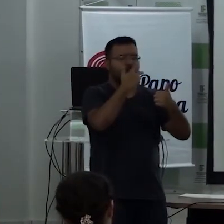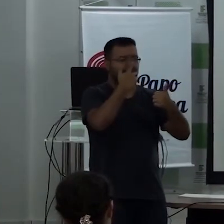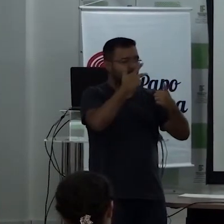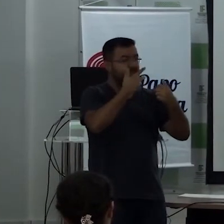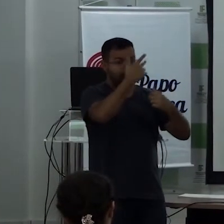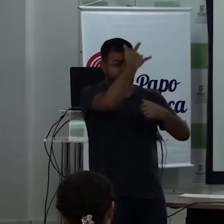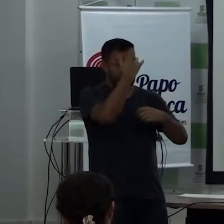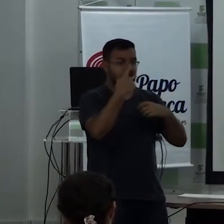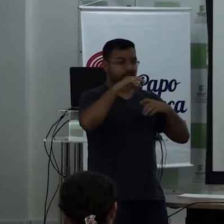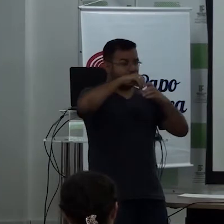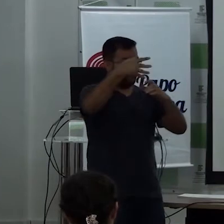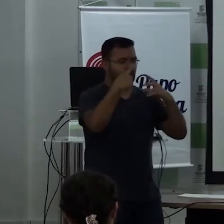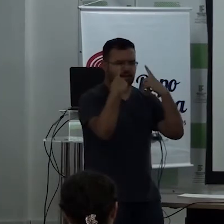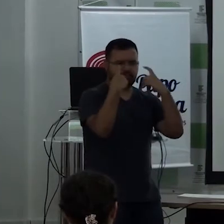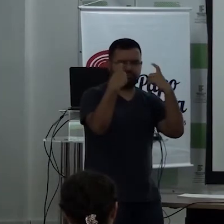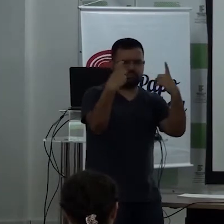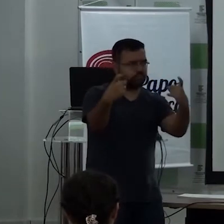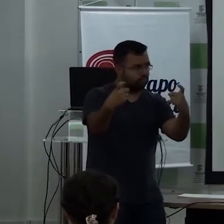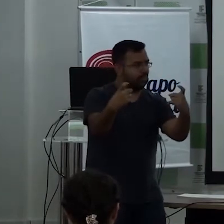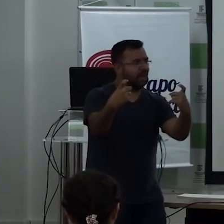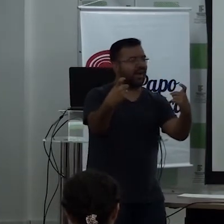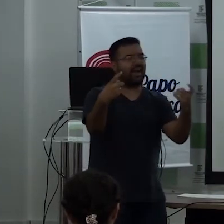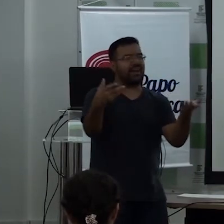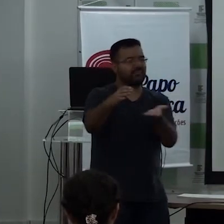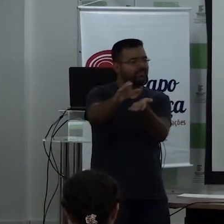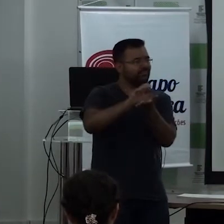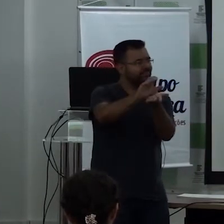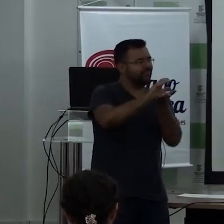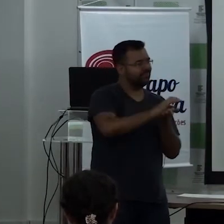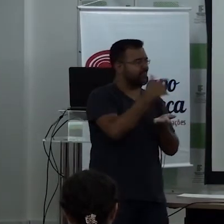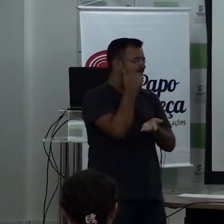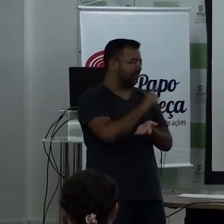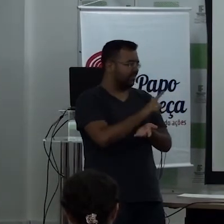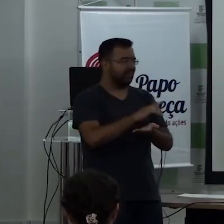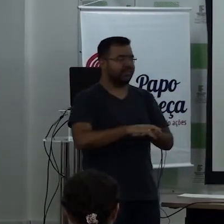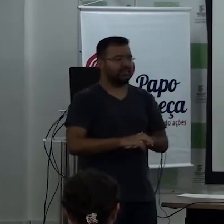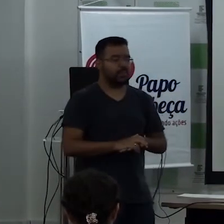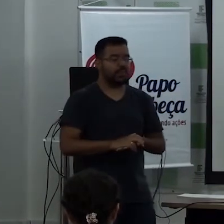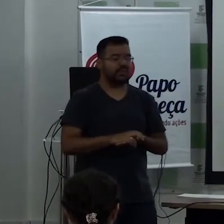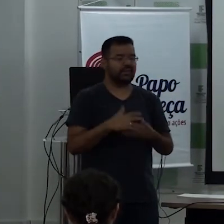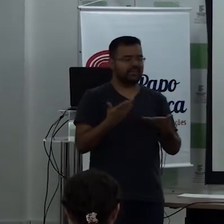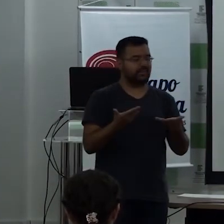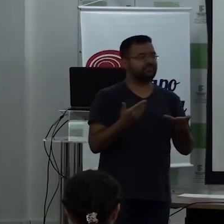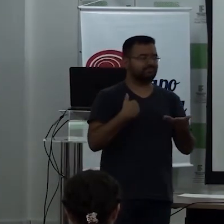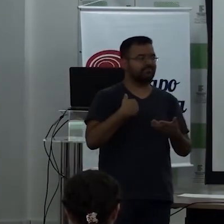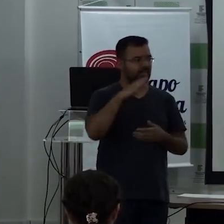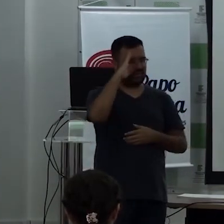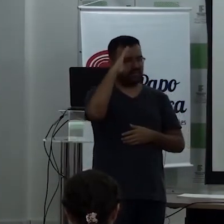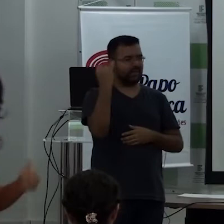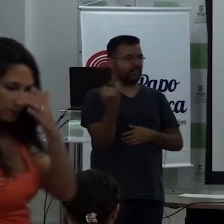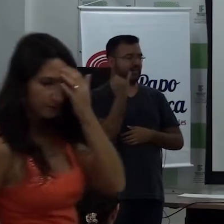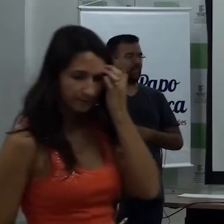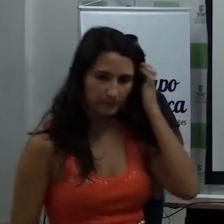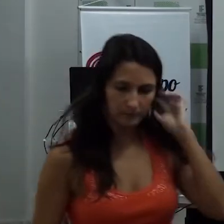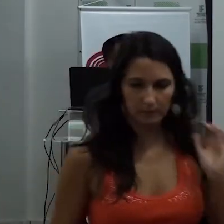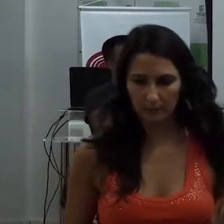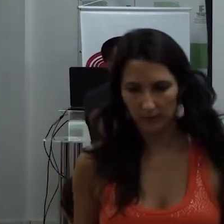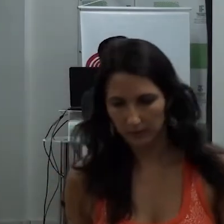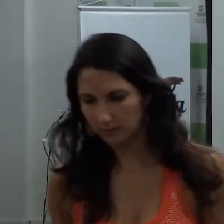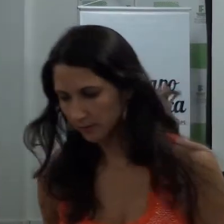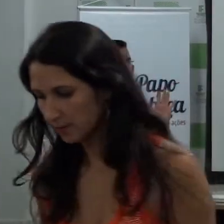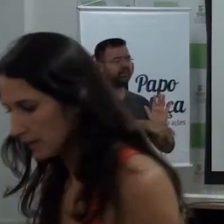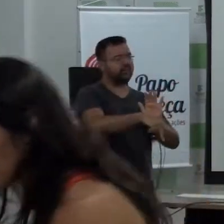aceitação, né, de concessão desses auxílios para a realização de eventos. Então, a gente destaca isso, né, nos currículos dos